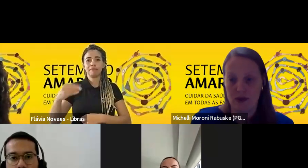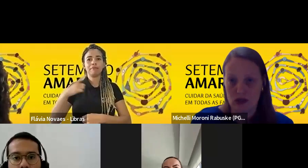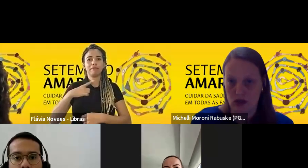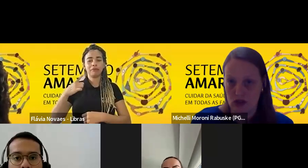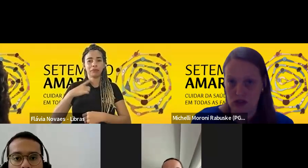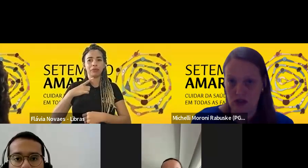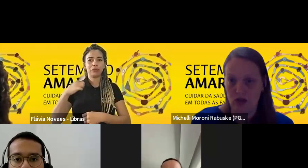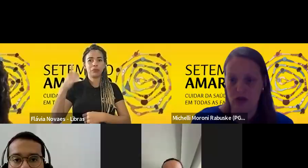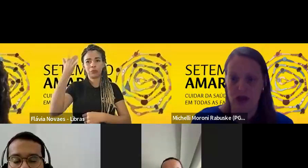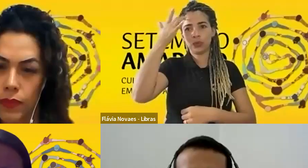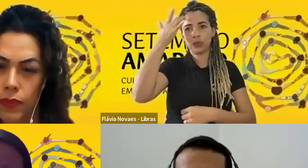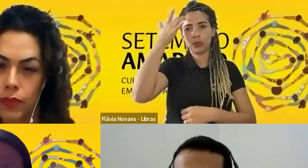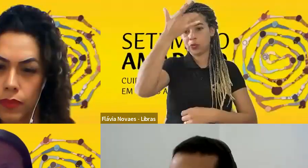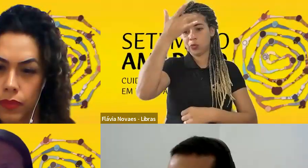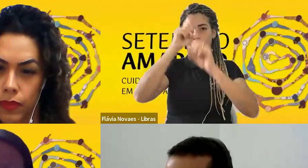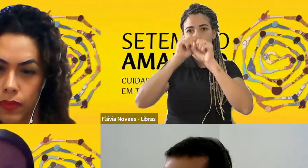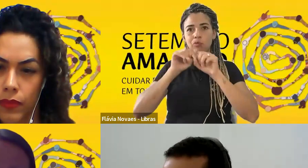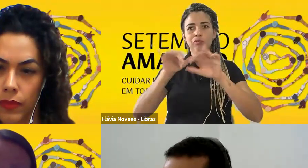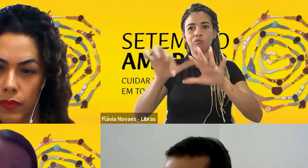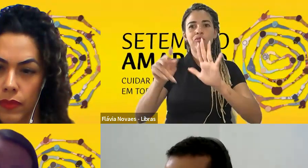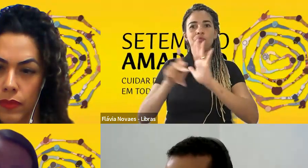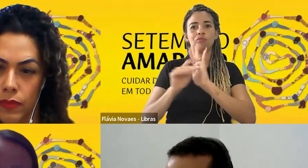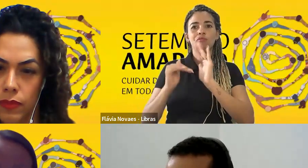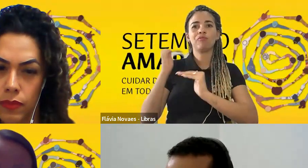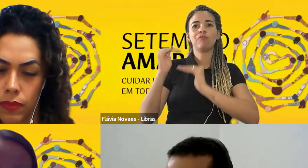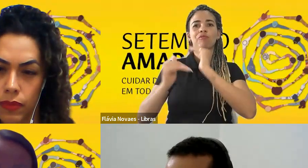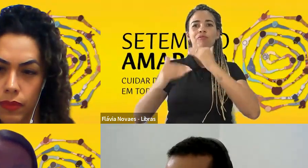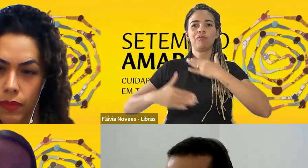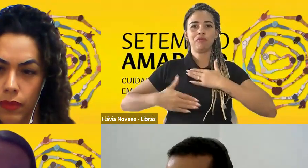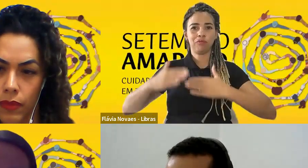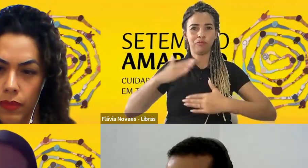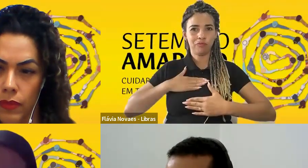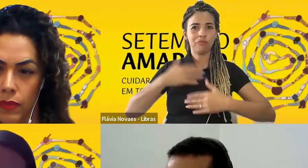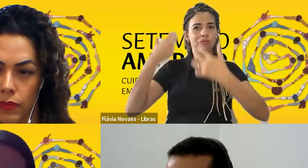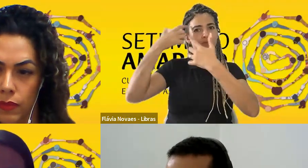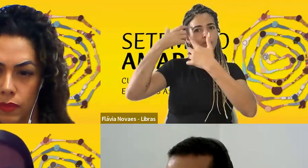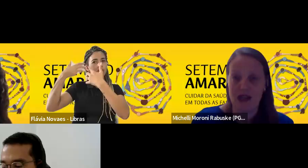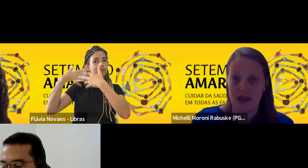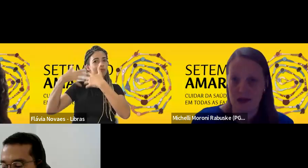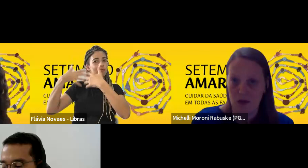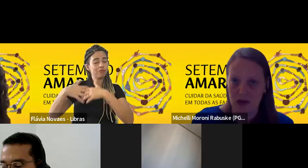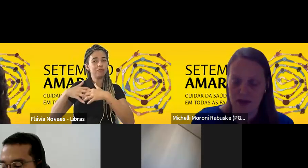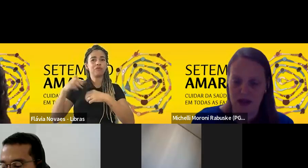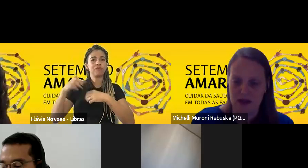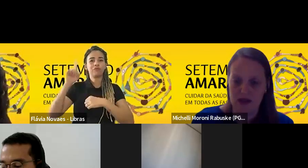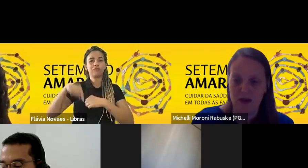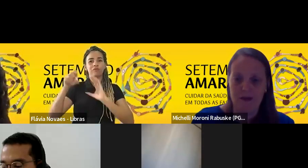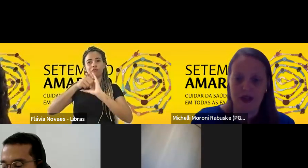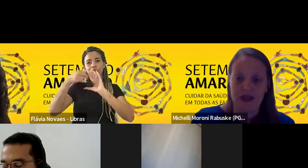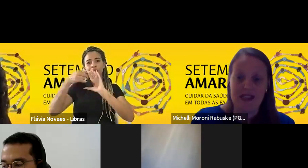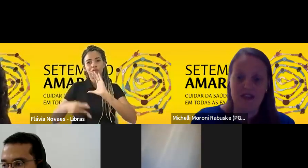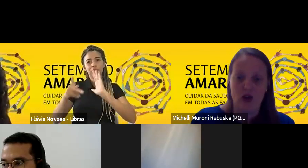saúde com repercussões no desenvolvimento neuropsicomotor e demais condições que caracterizam transtornos mentais e